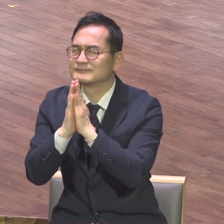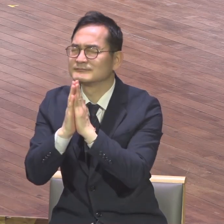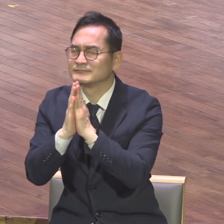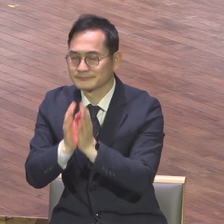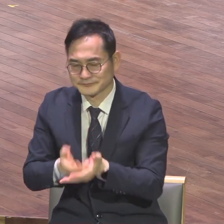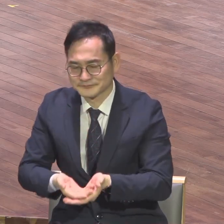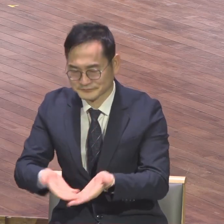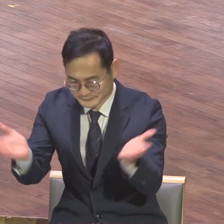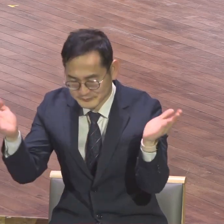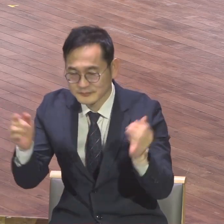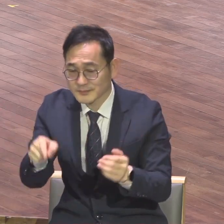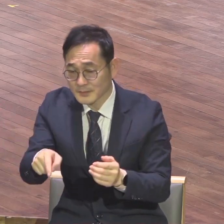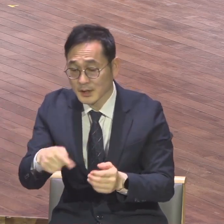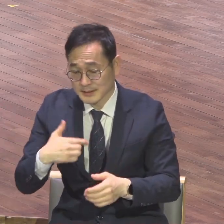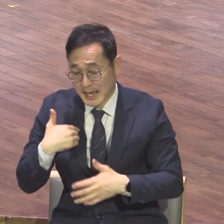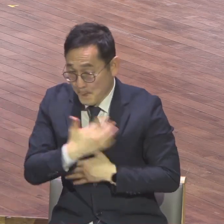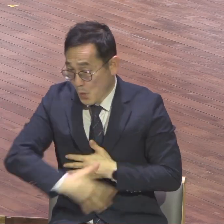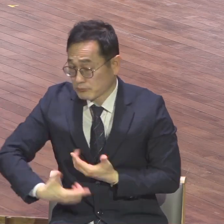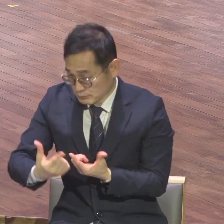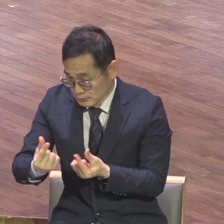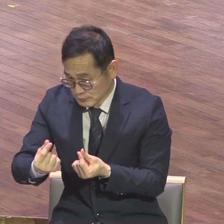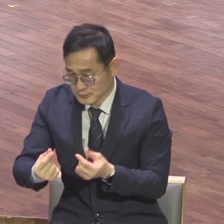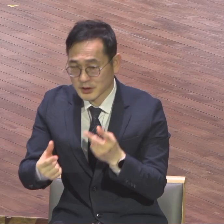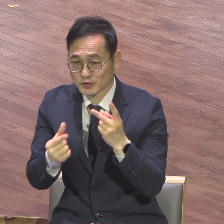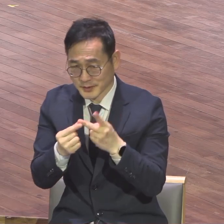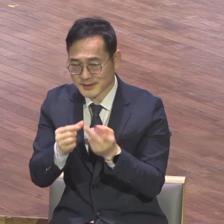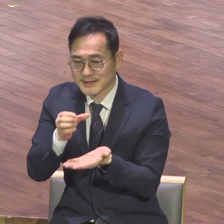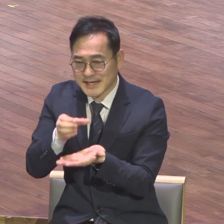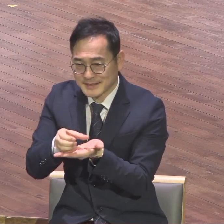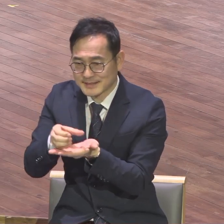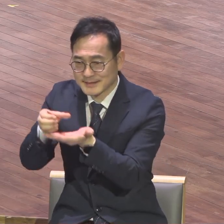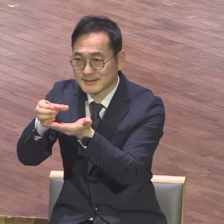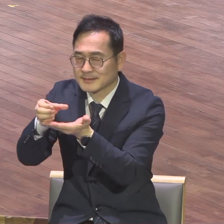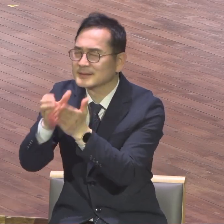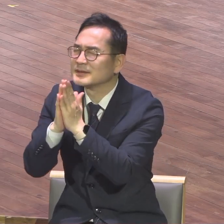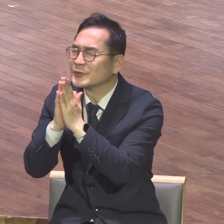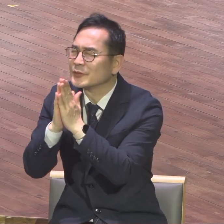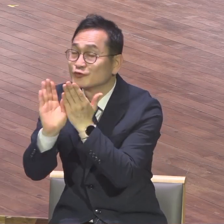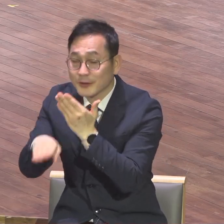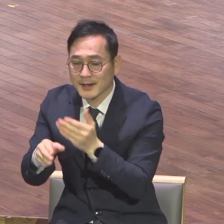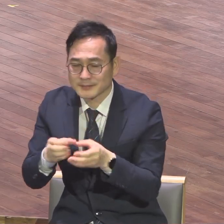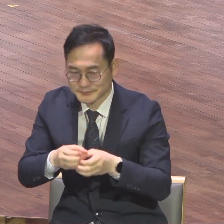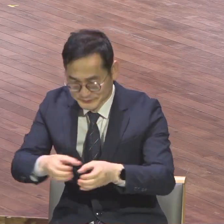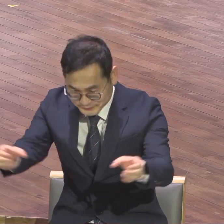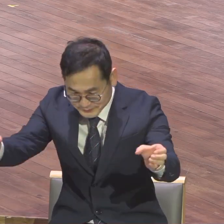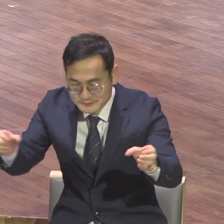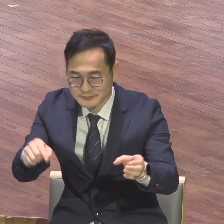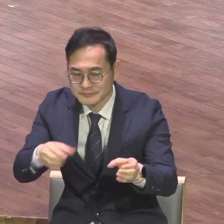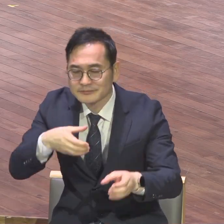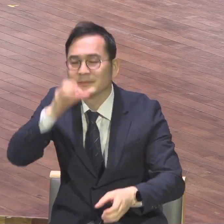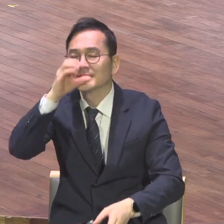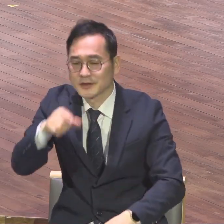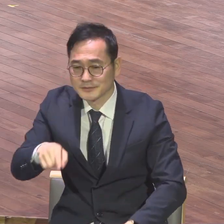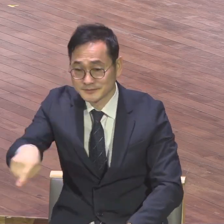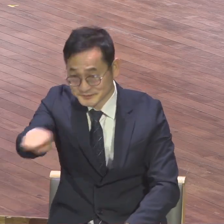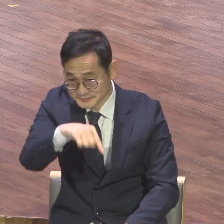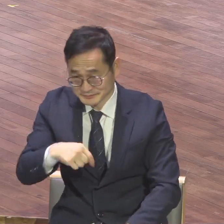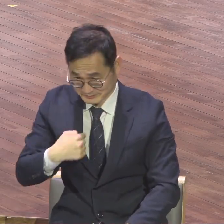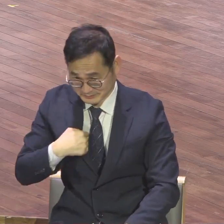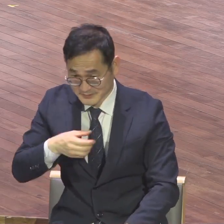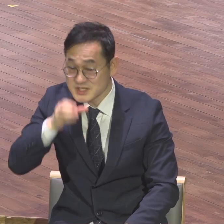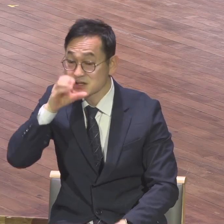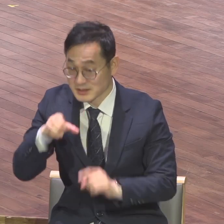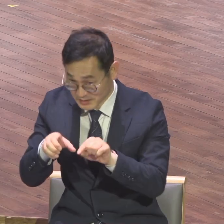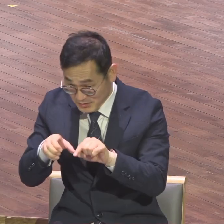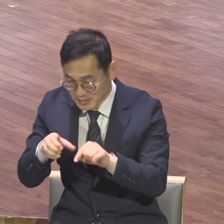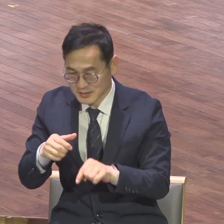이것은 내 몸이라 하시고 또 잔을 가지사 감사기도 하시고 그들에게 주시니 다 이를 마시매 이르시되